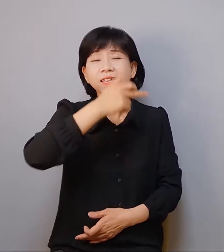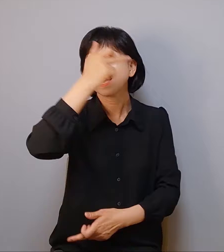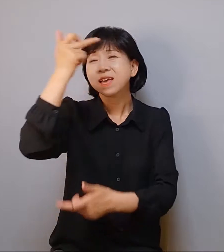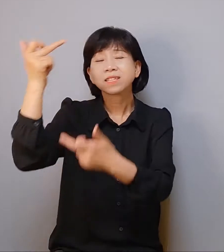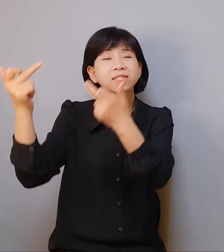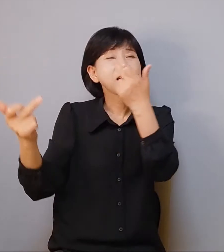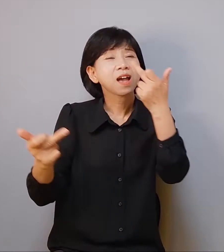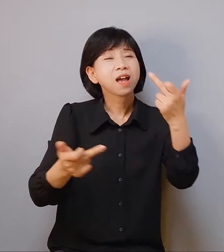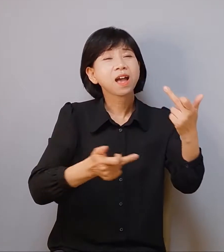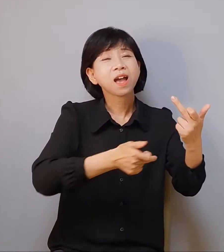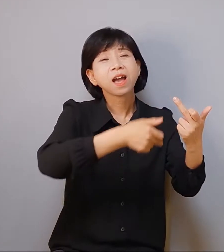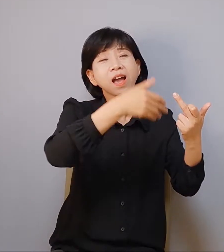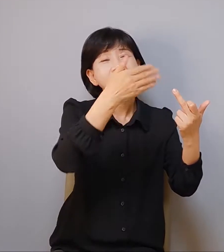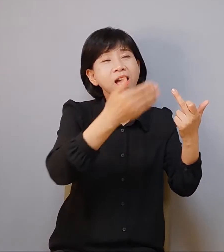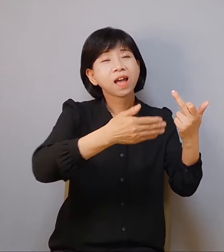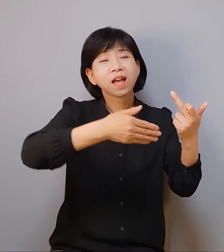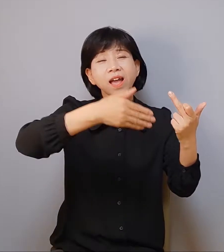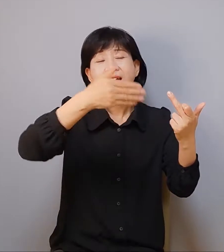나의